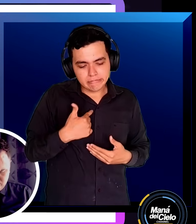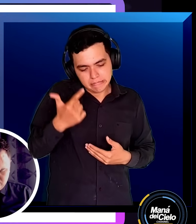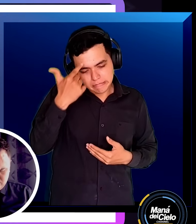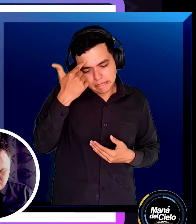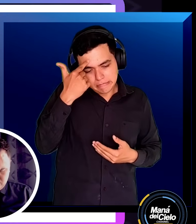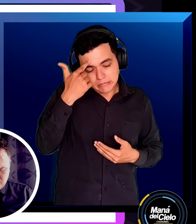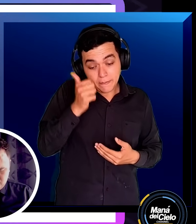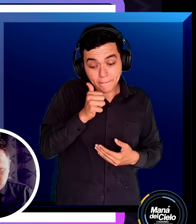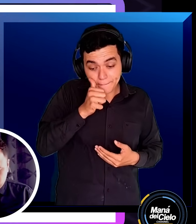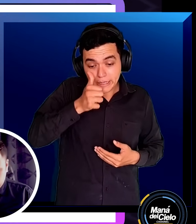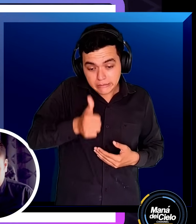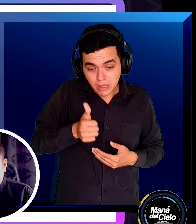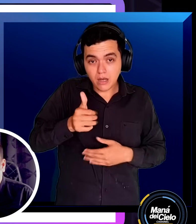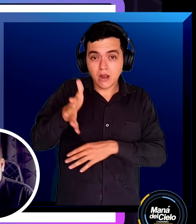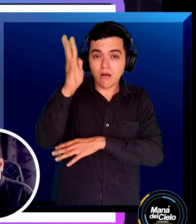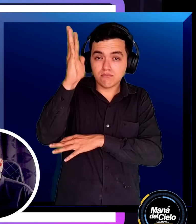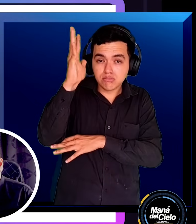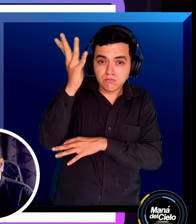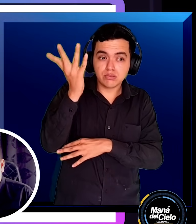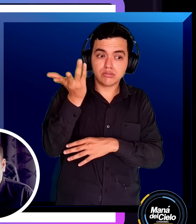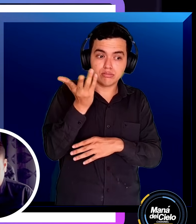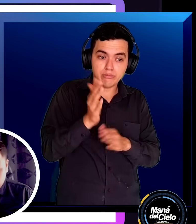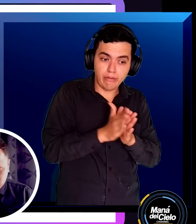para seguir hablando de Jesús.